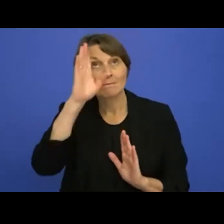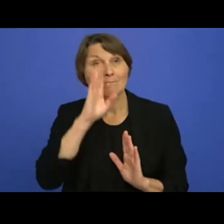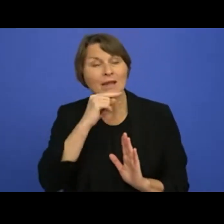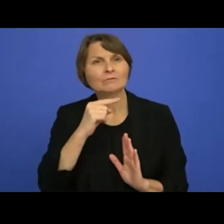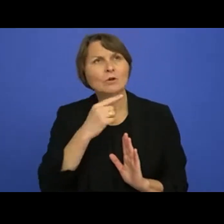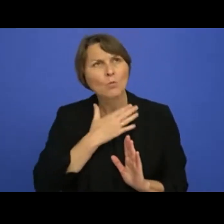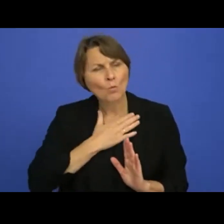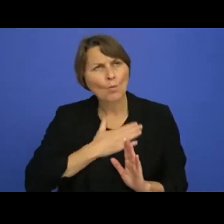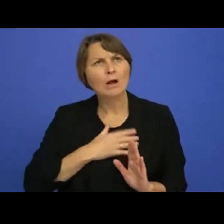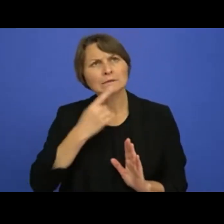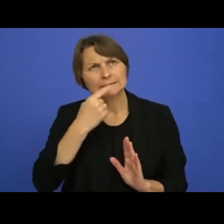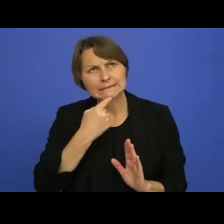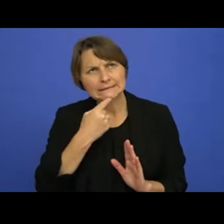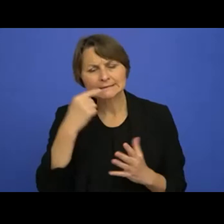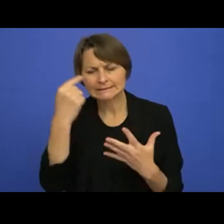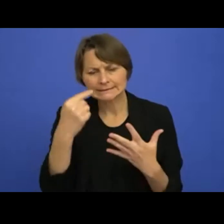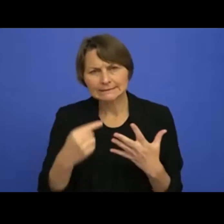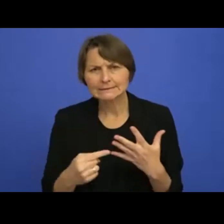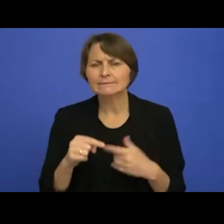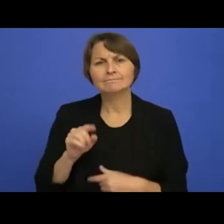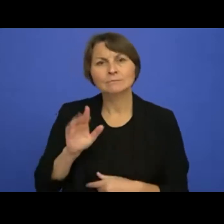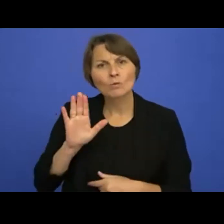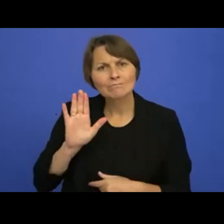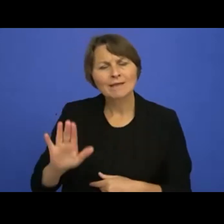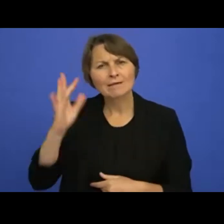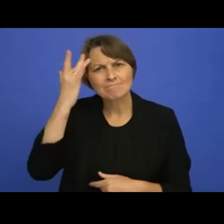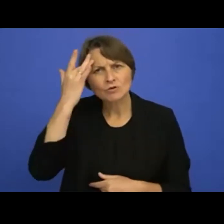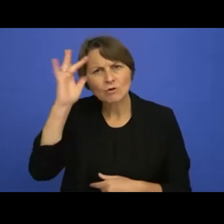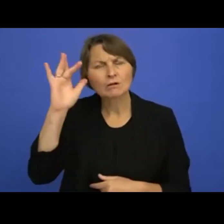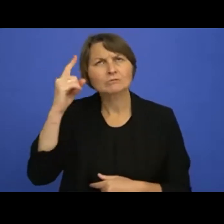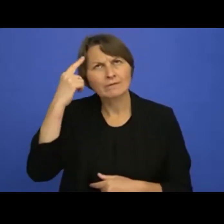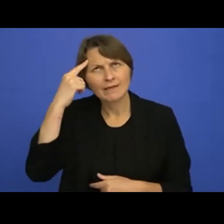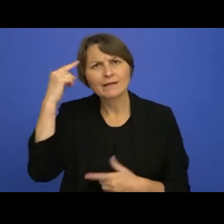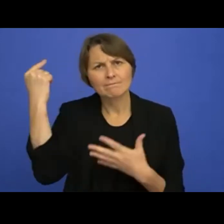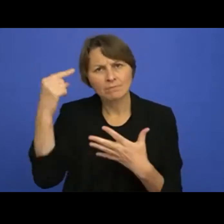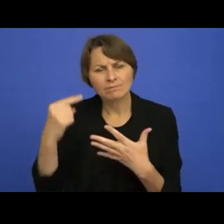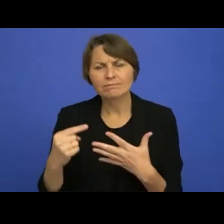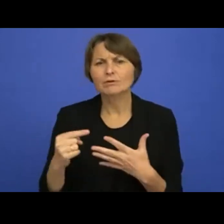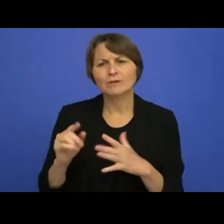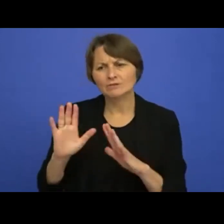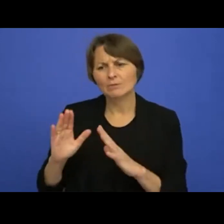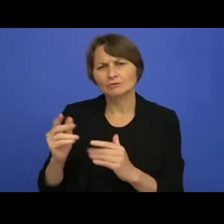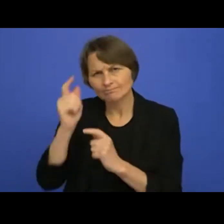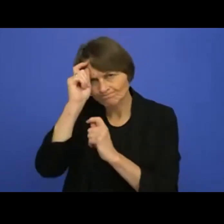faut les aider à apprendre sur les attitudes, les croyances culturelles.